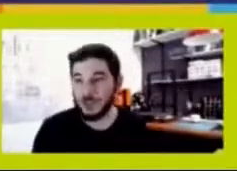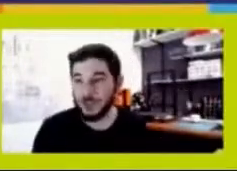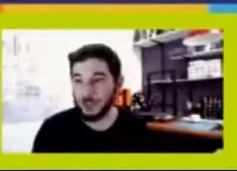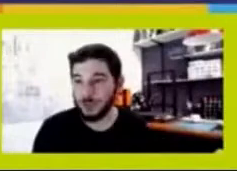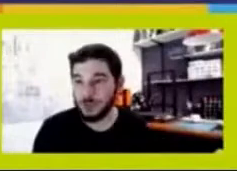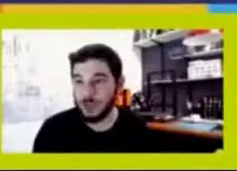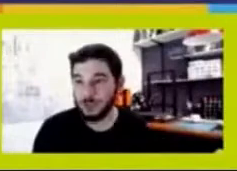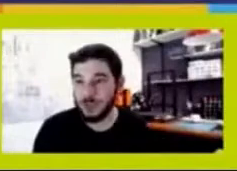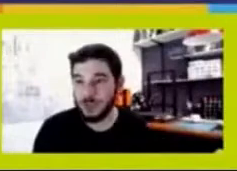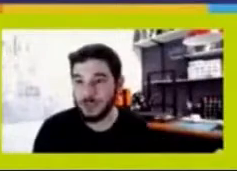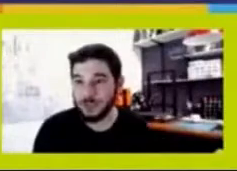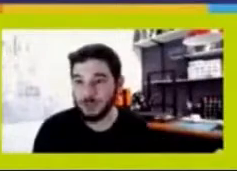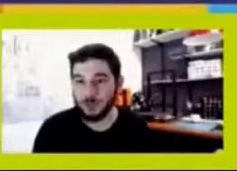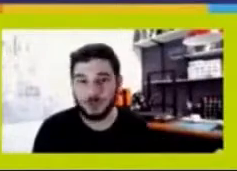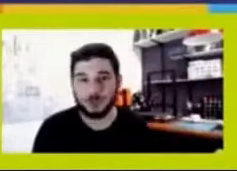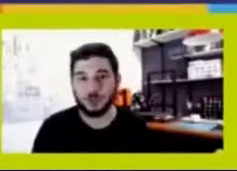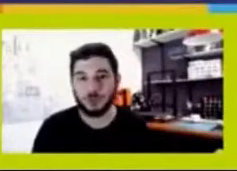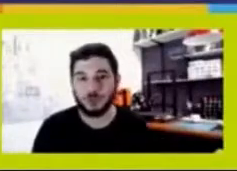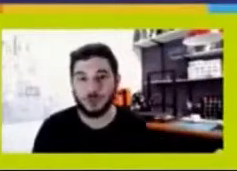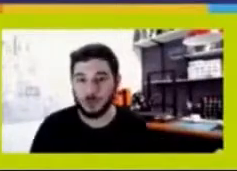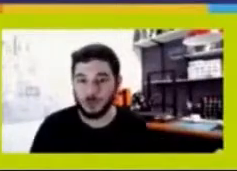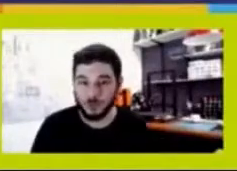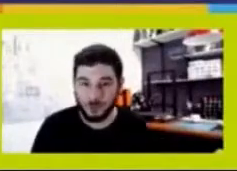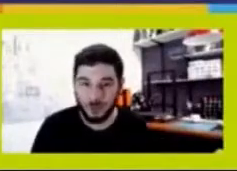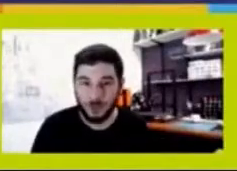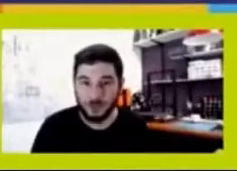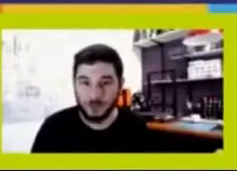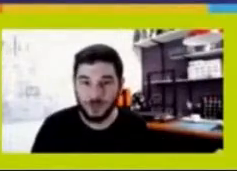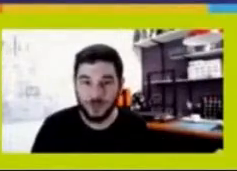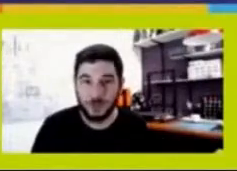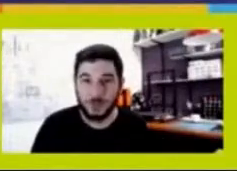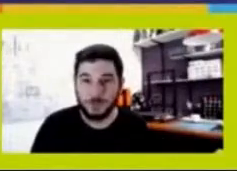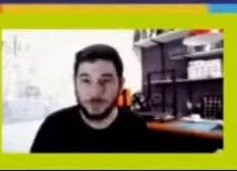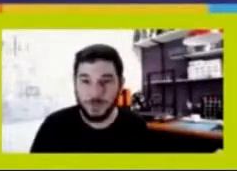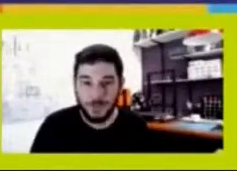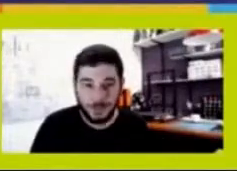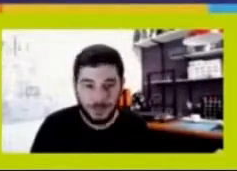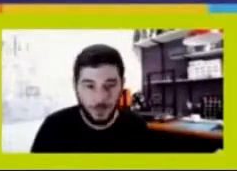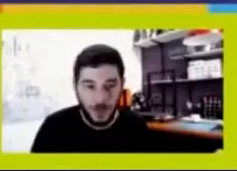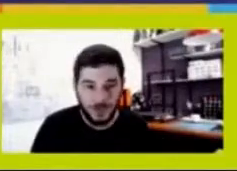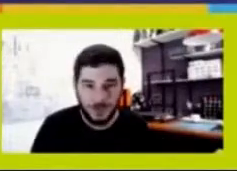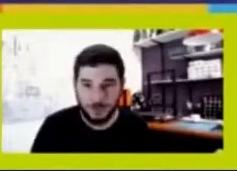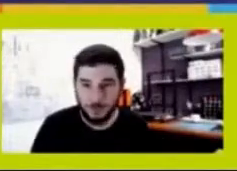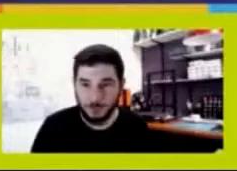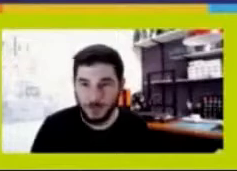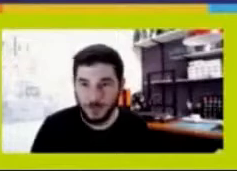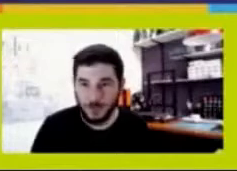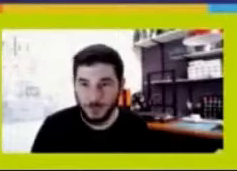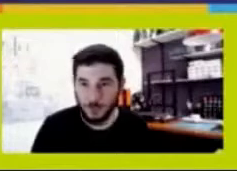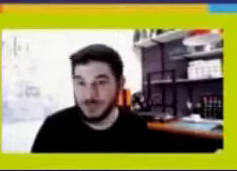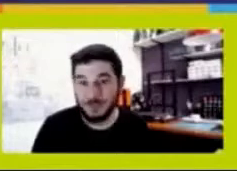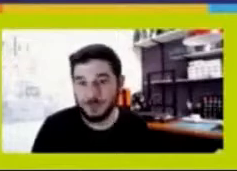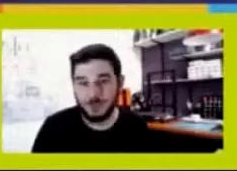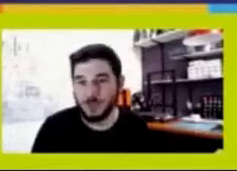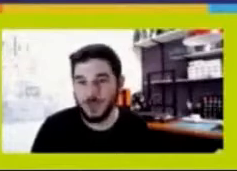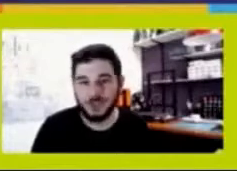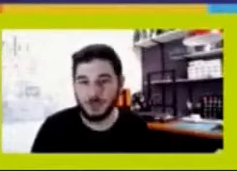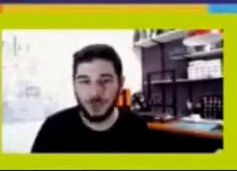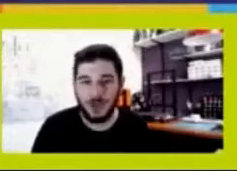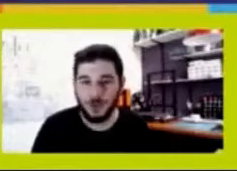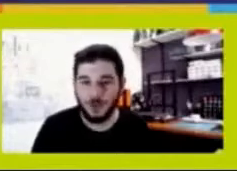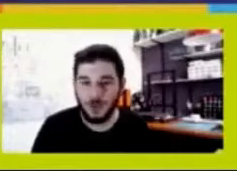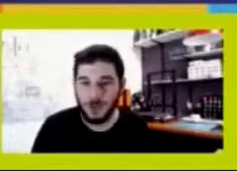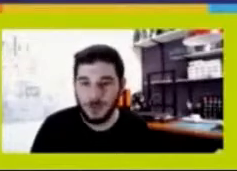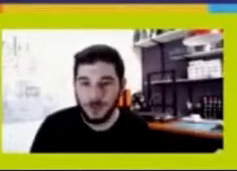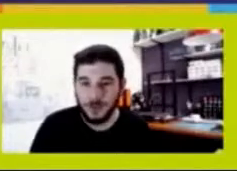progresso, você chega na conclusão de que são coisas como visão computacional, né? Linguagem, processamento